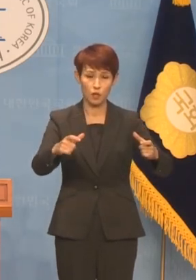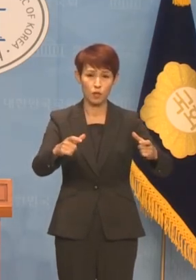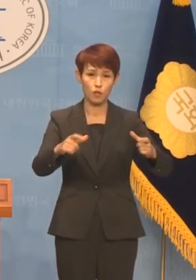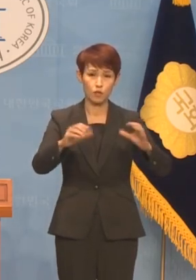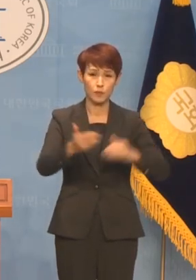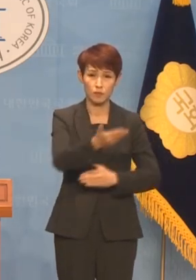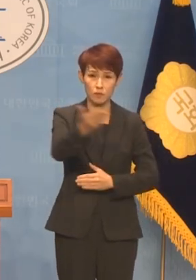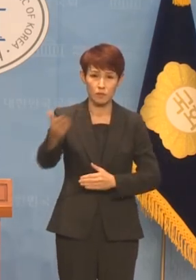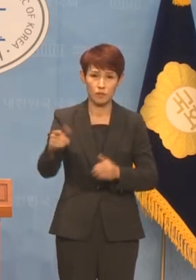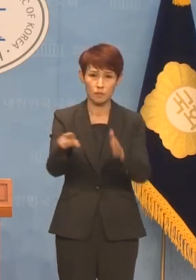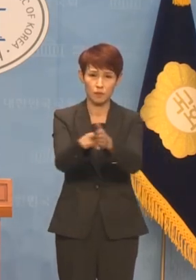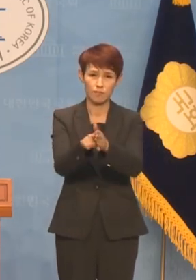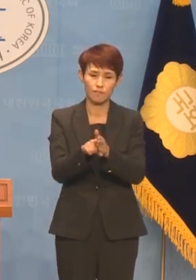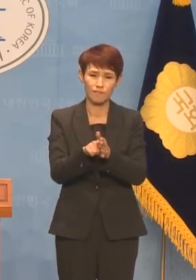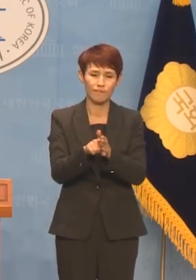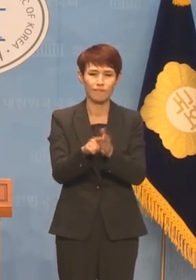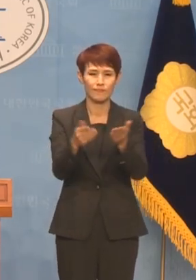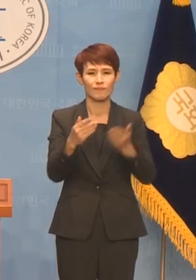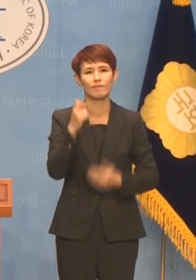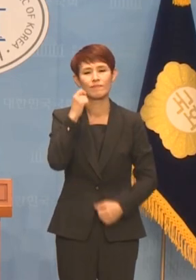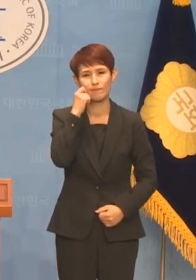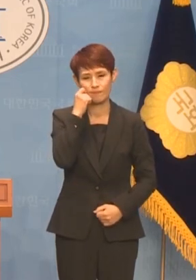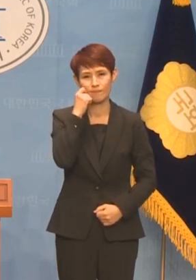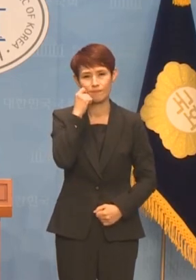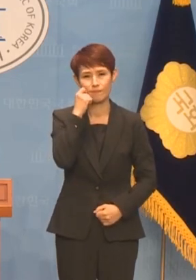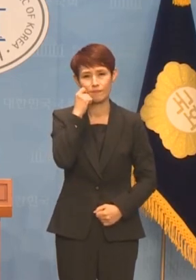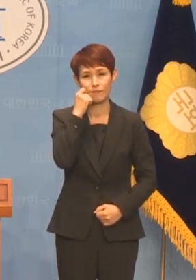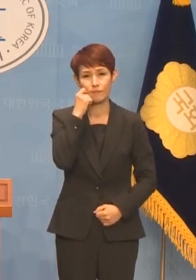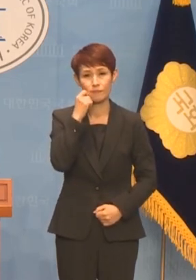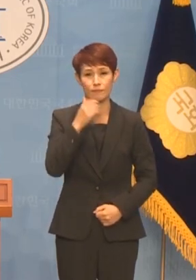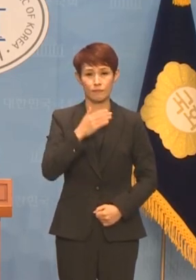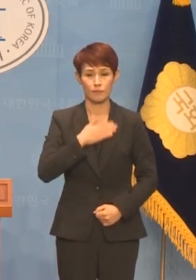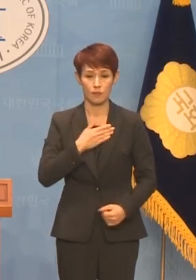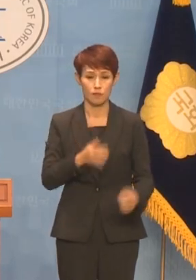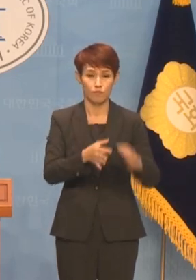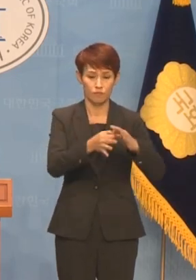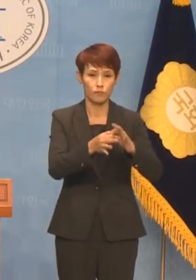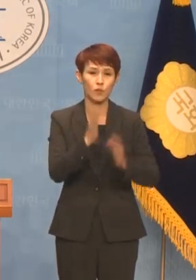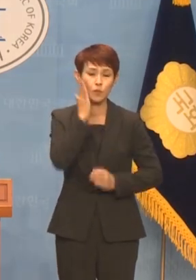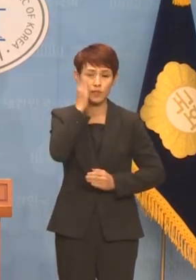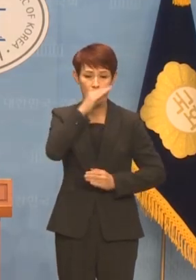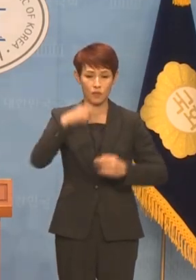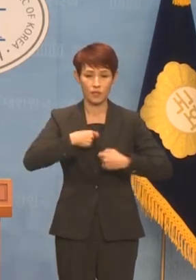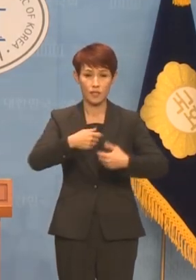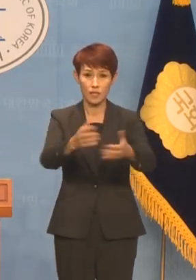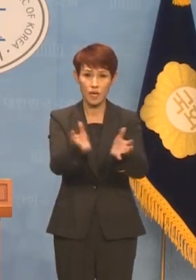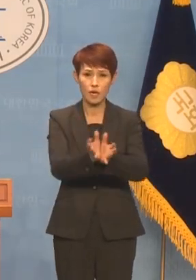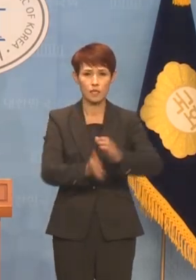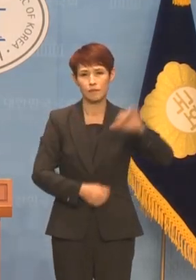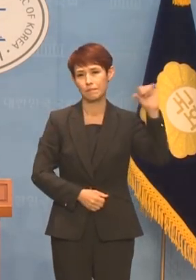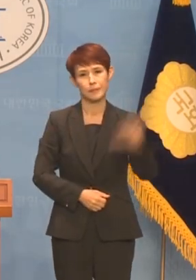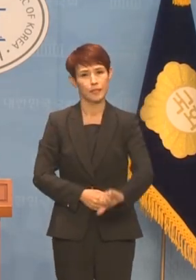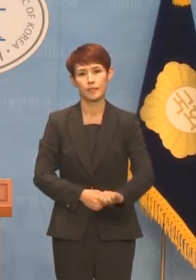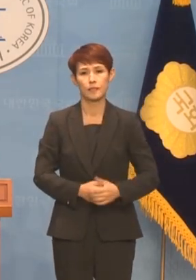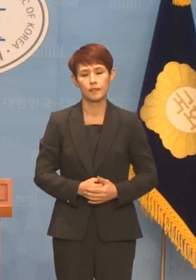신임을 받지 못했습니다. 무엇보다 제가 소속된 녹색정의당이